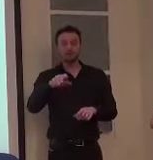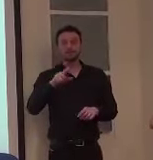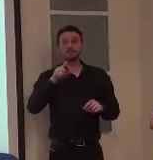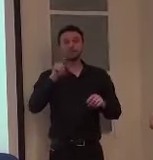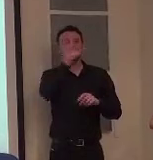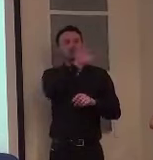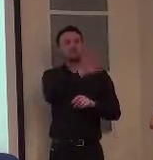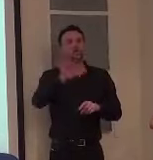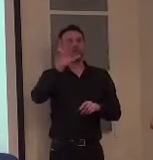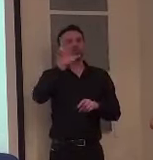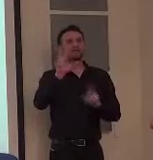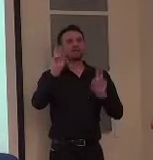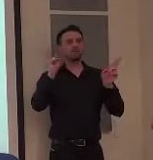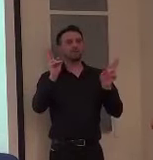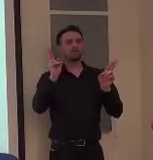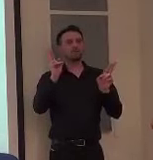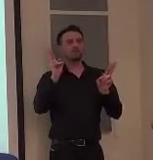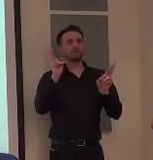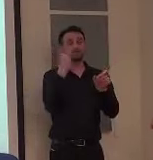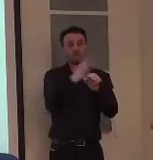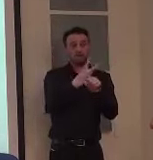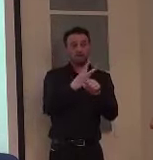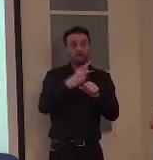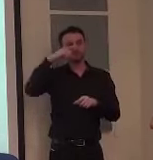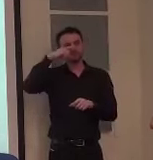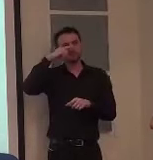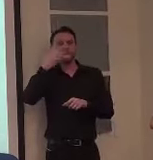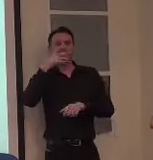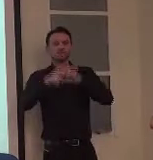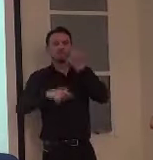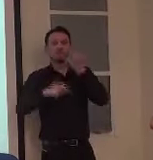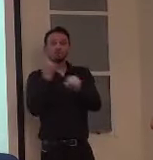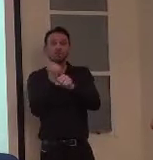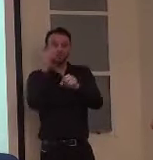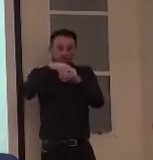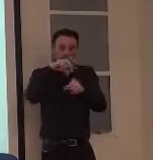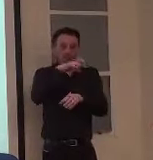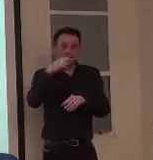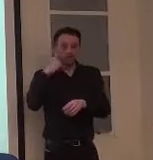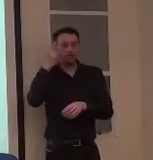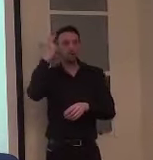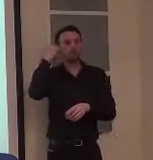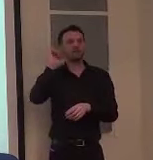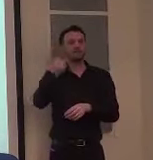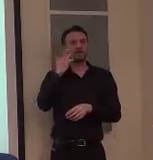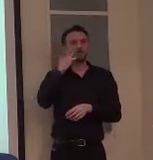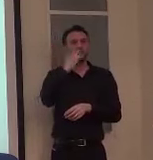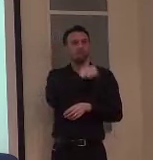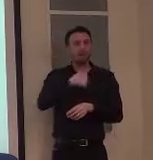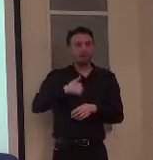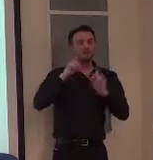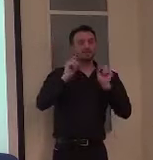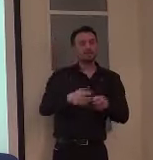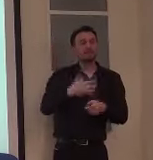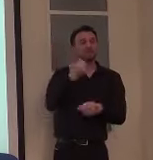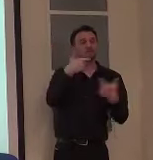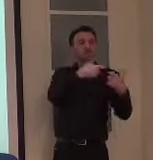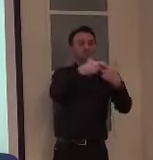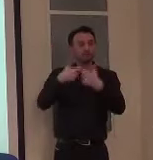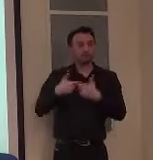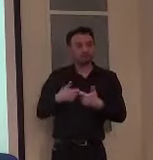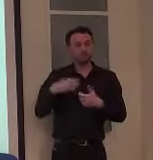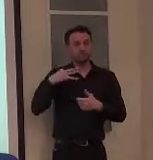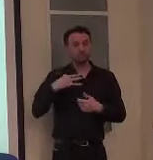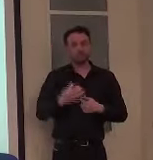53 profesores a nivel médica 75 agentes de pepe y 96 padres y 6 organizaciones de la sociedad y luchan